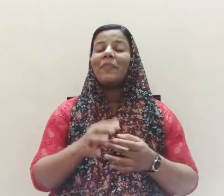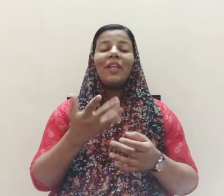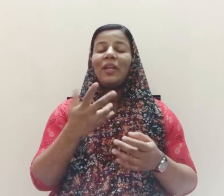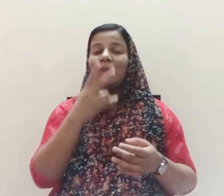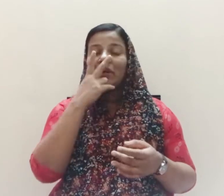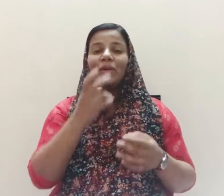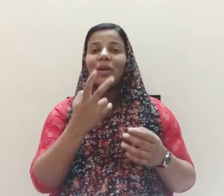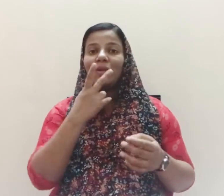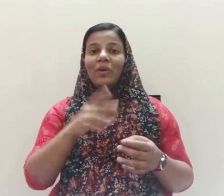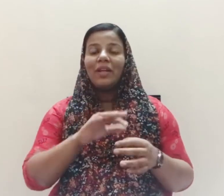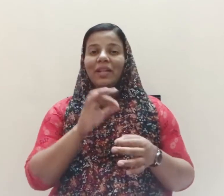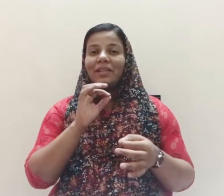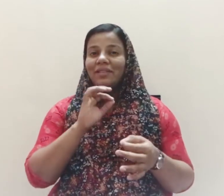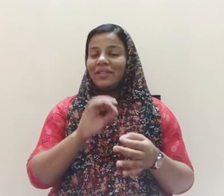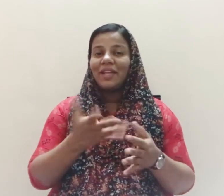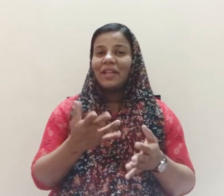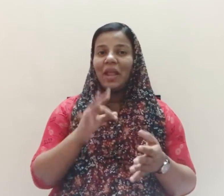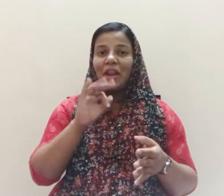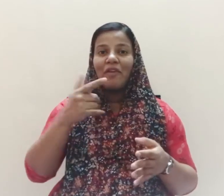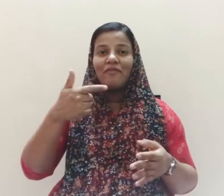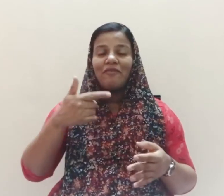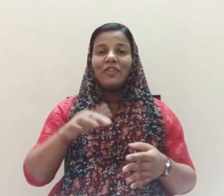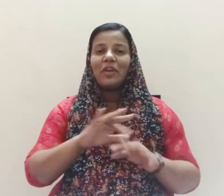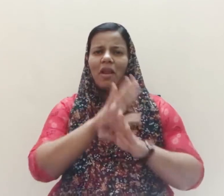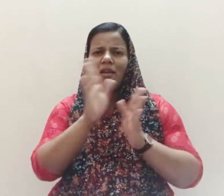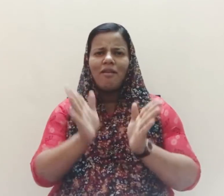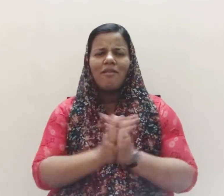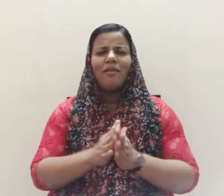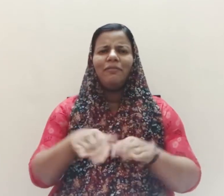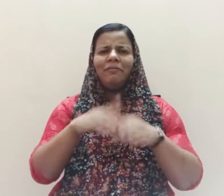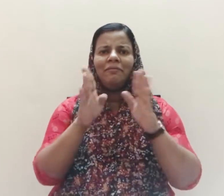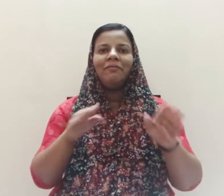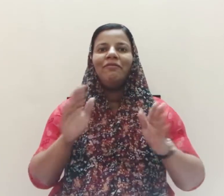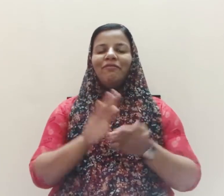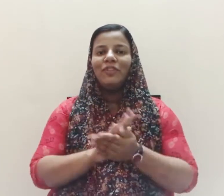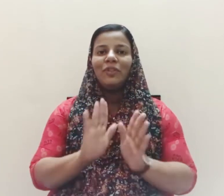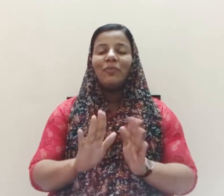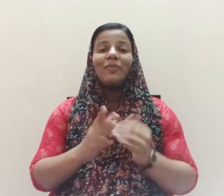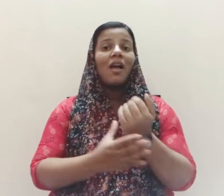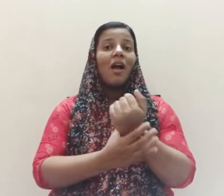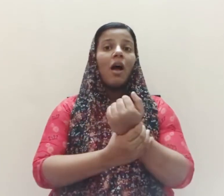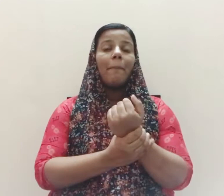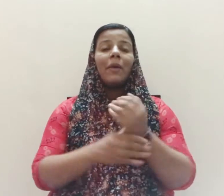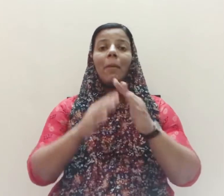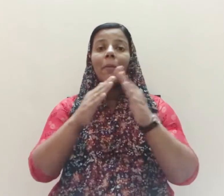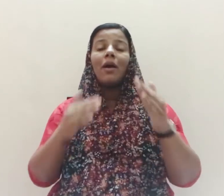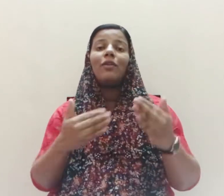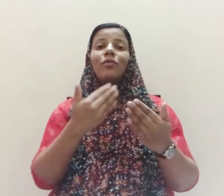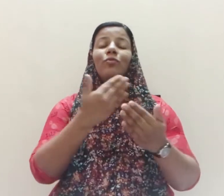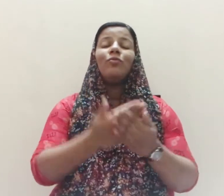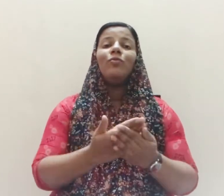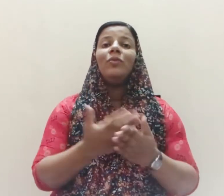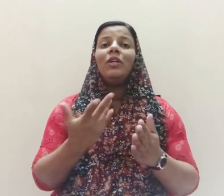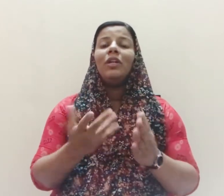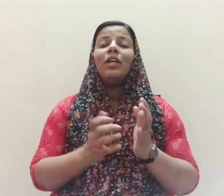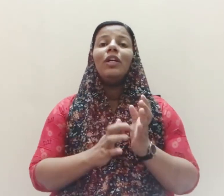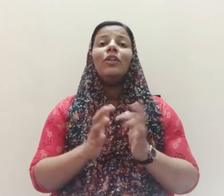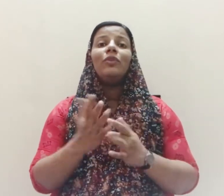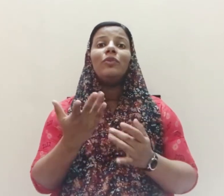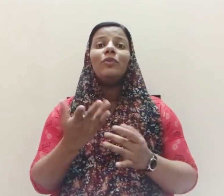അവർ കാണുന്നത്. കർത്താവ് അവർക്ക് മുൻപേ അവിടെ റെഡിയാക്കി വെച്ചു. അമൻ അബ്രഹാം പർവ്വതത്തിൽ ചെല്ലുന്നതിന് മുമ്പേ അബ്രഹാമിന് വേണ്ടി എന്ത് ചെയ്തു, മോറിയാമലയിൽ